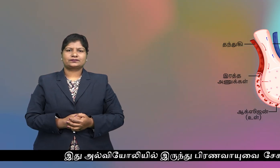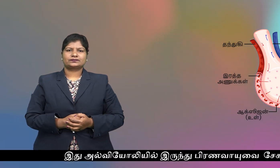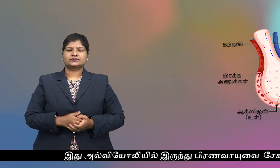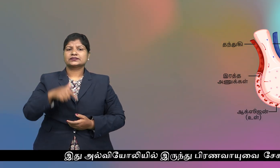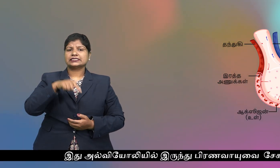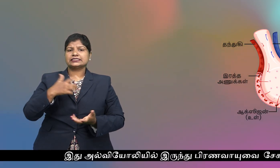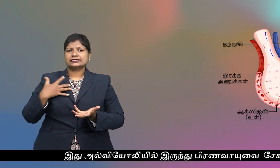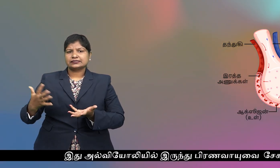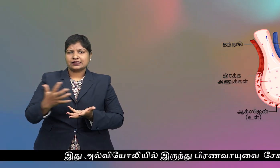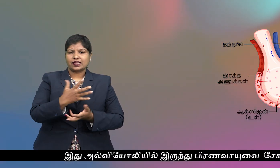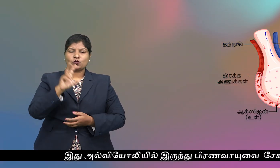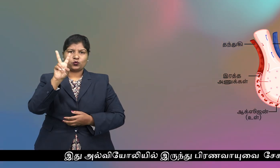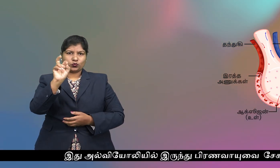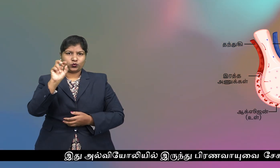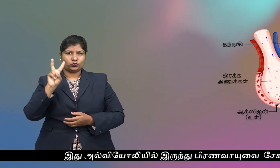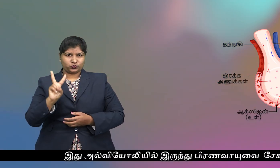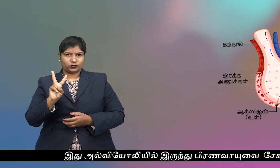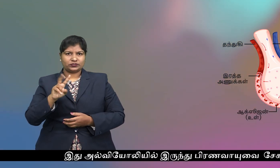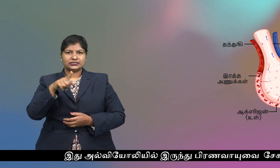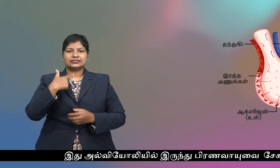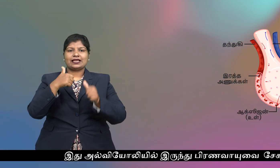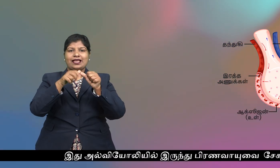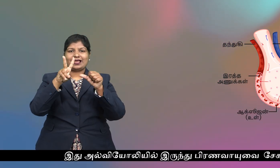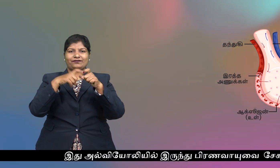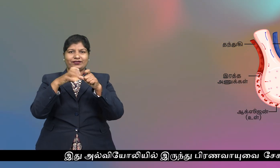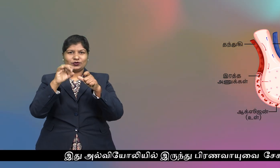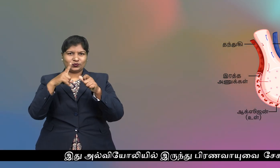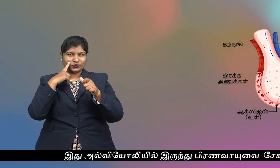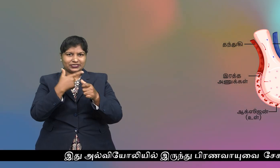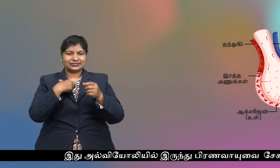இது அல்வியோலியில் இருந்து பிராணவாயுவை சேகரிக்கிறது.